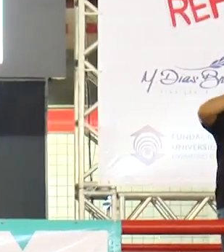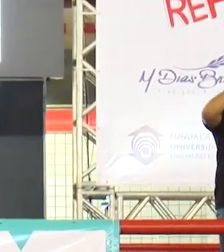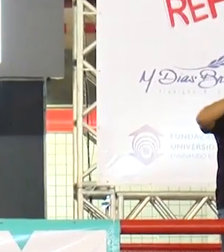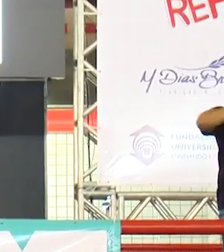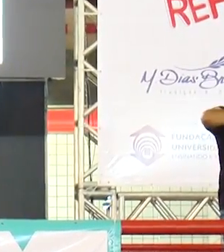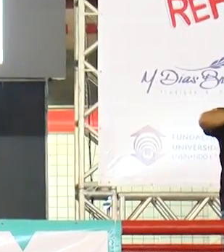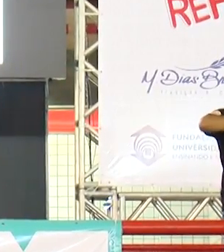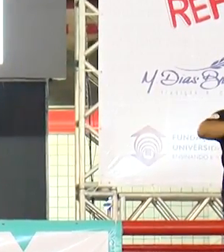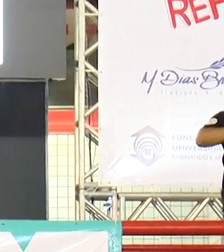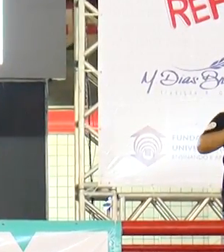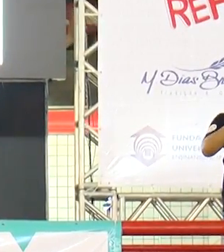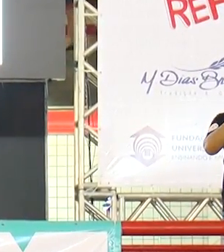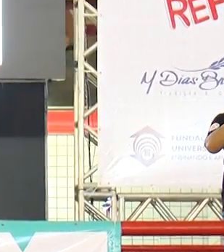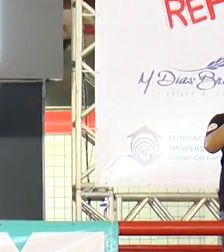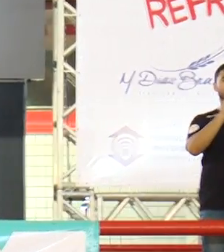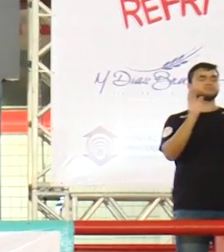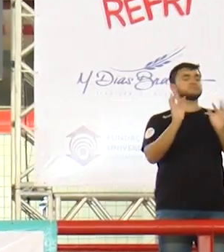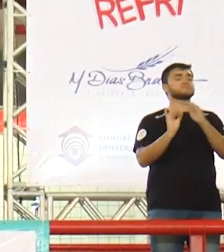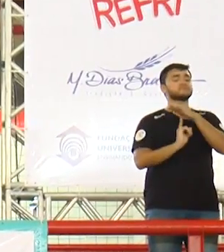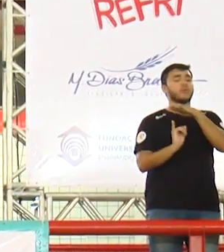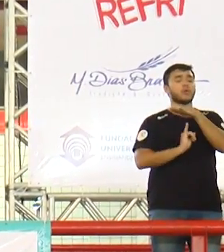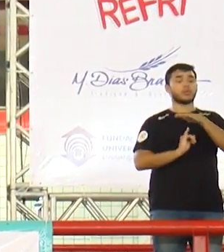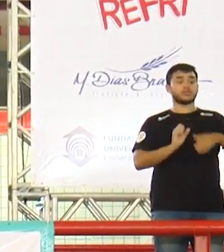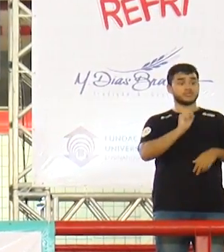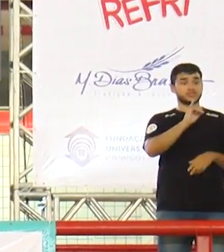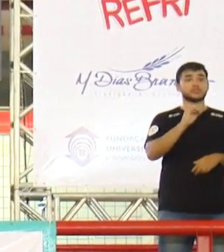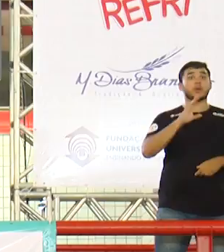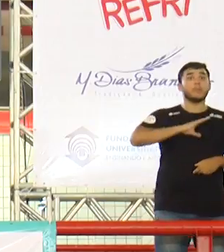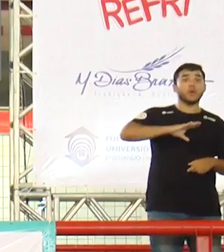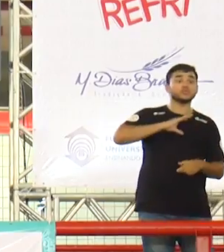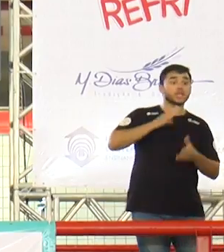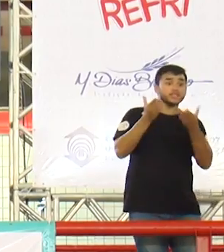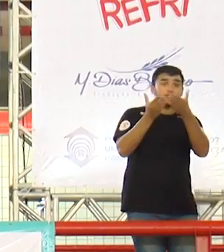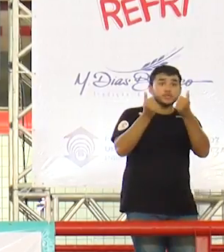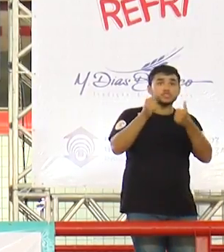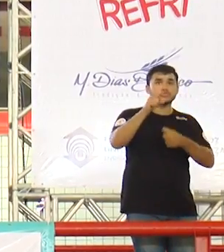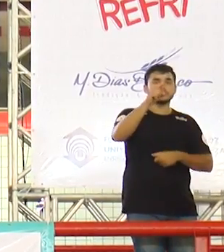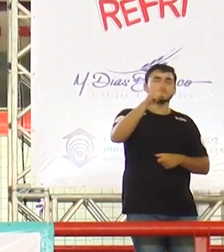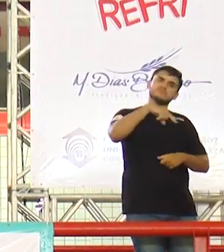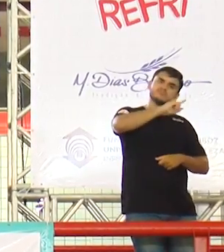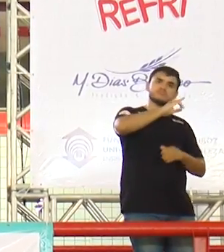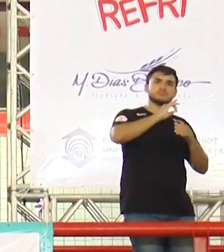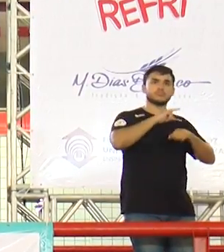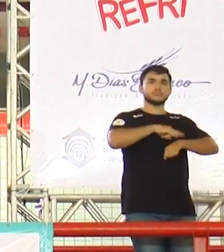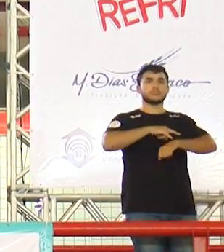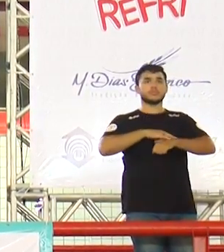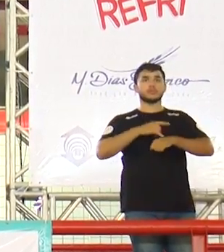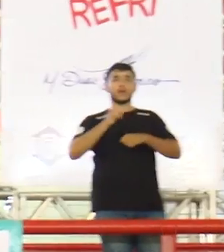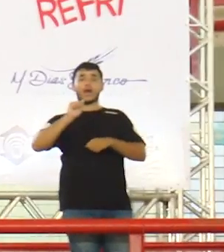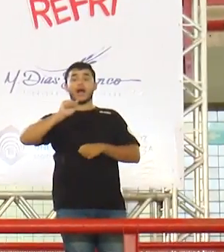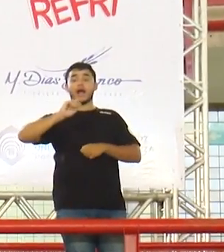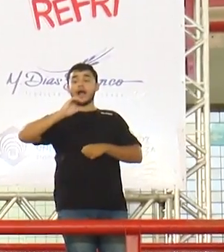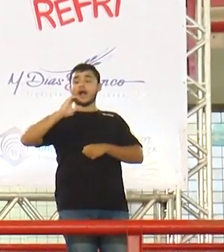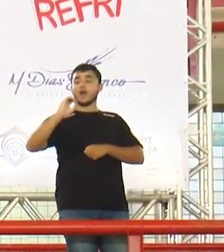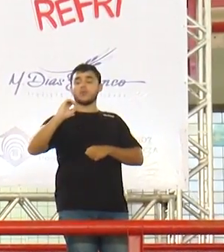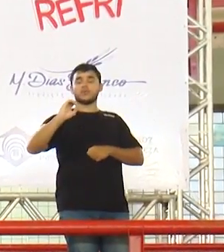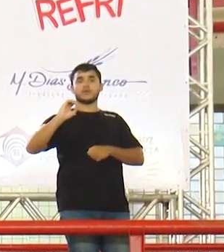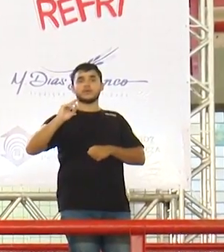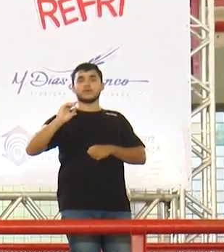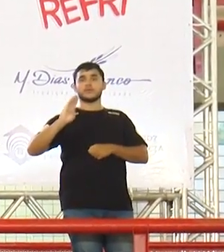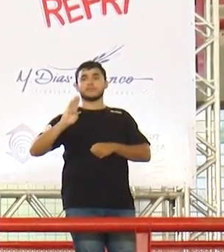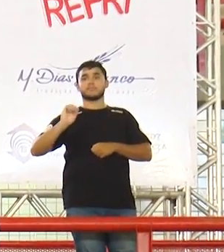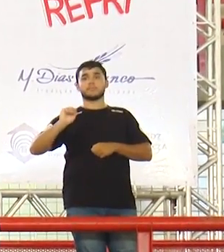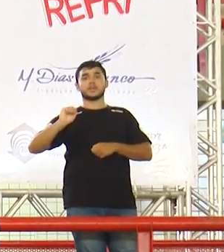banheiro? Agora, quando é para pedir para o professor de português, professor, eu posso ir